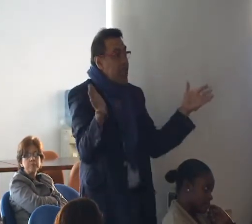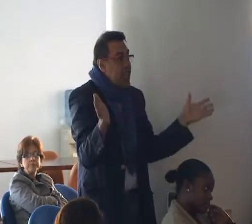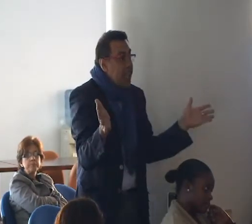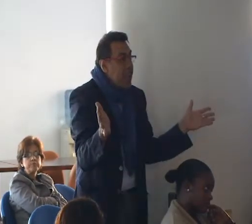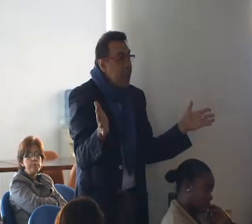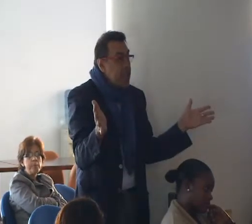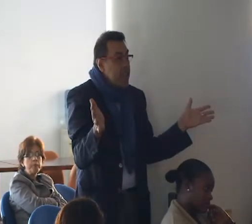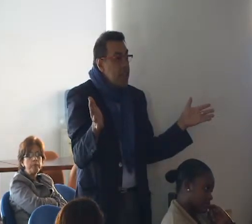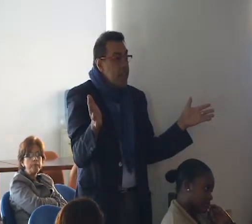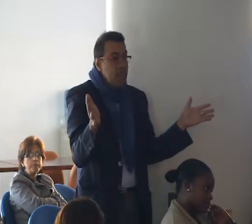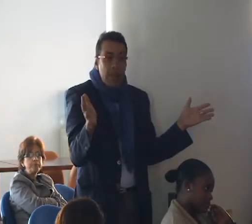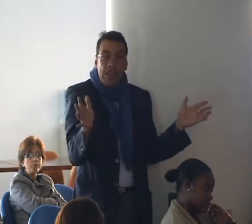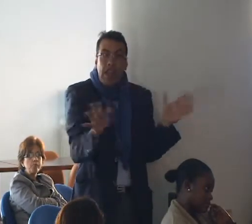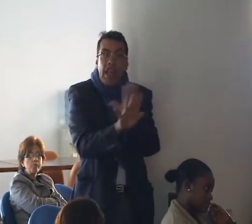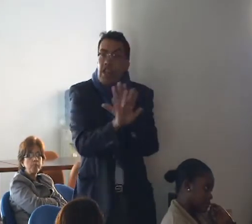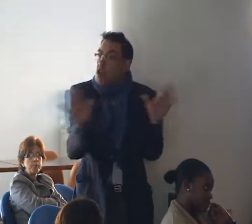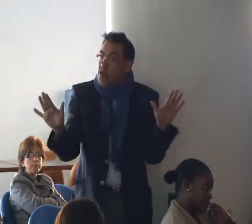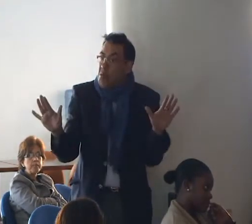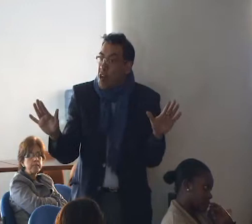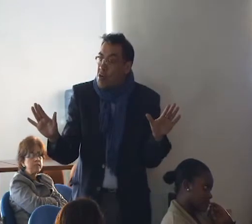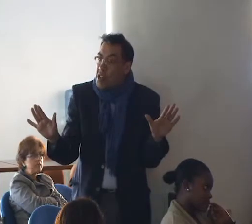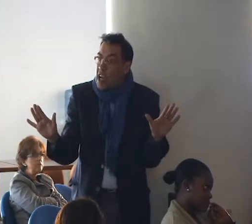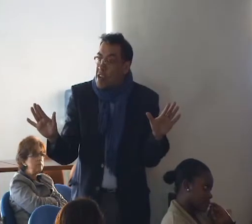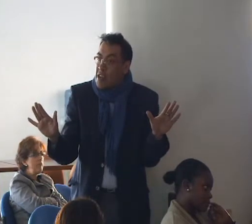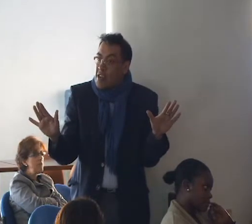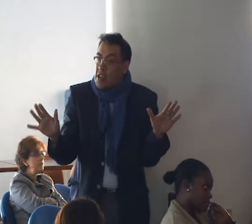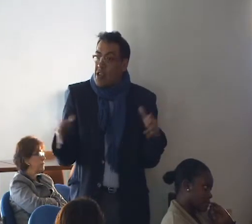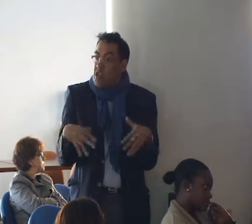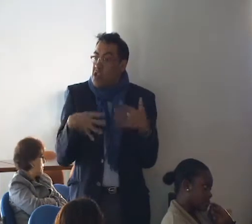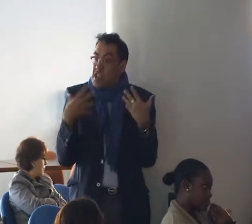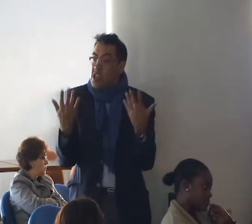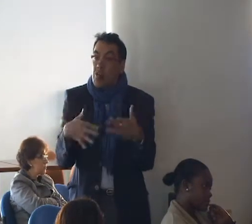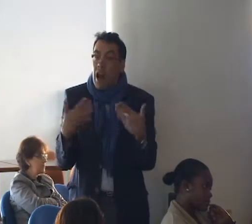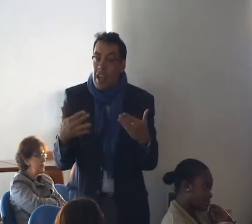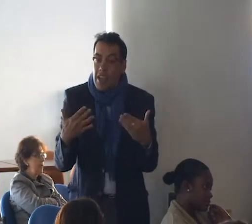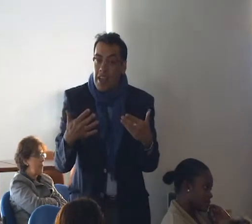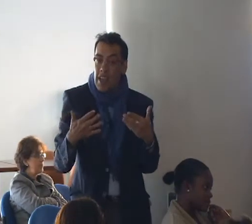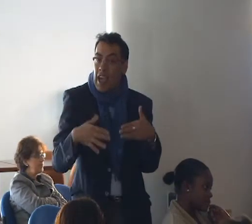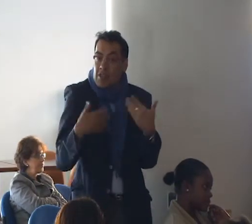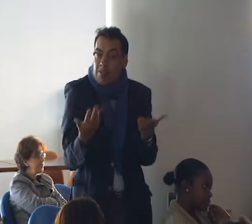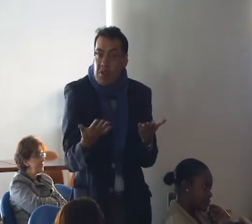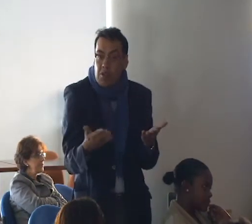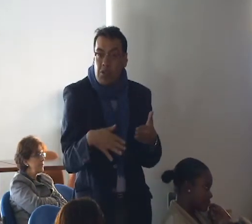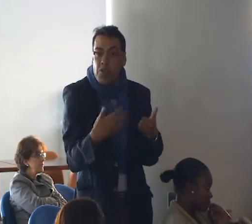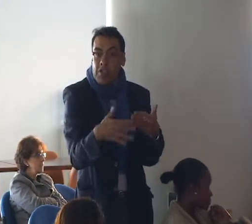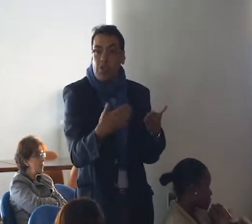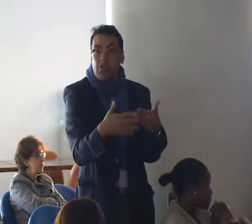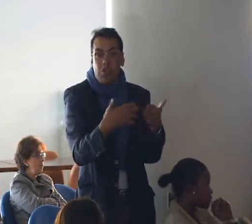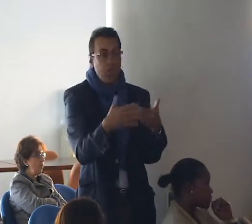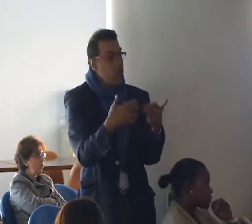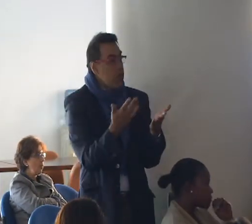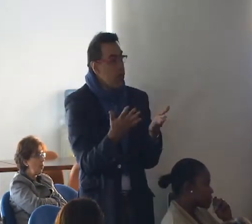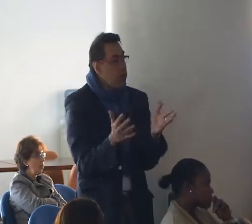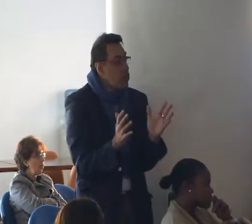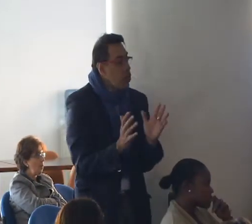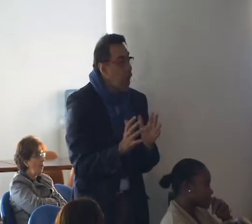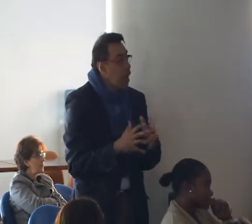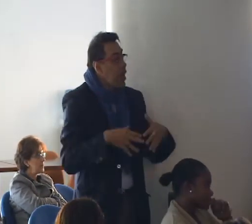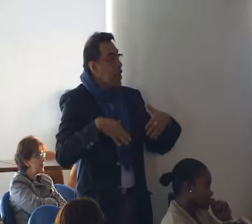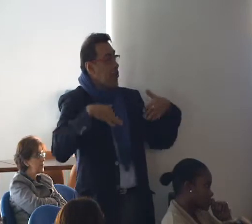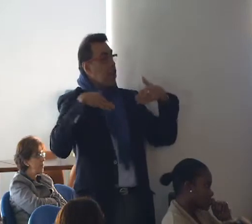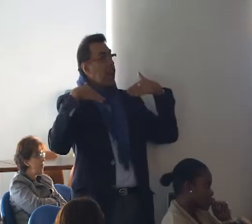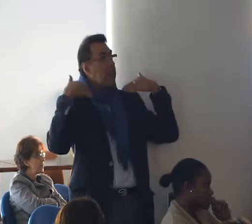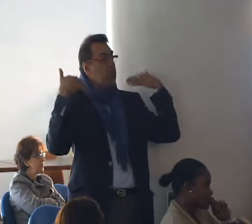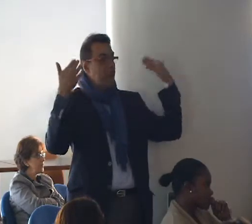apropiados, pero apenas sale de allí, el niño no se puede comunicar. Entonces, igual, eso no nos